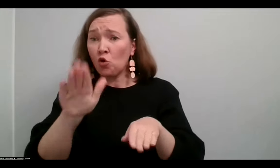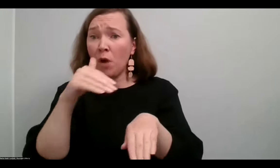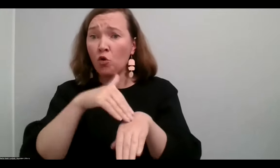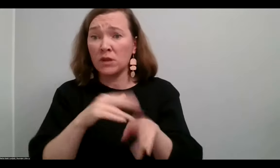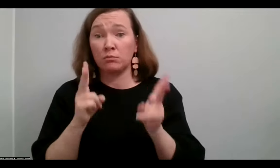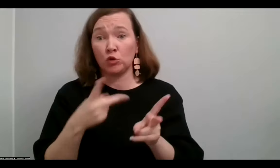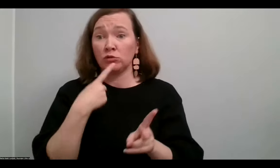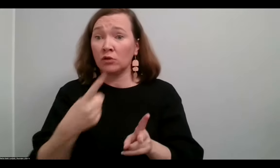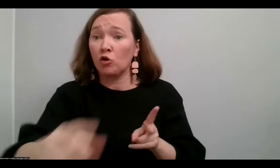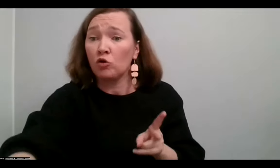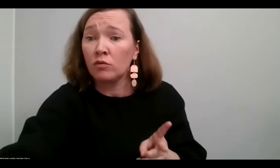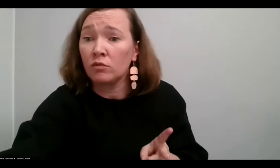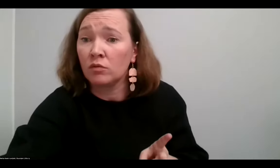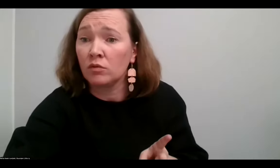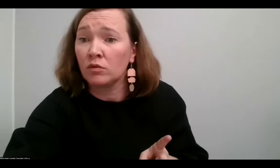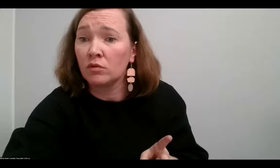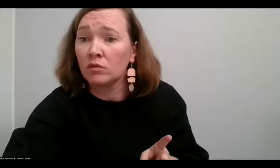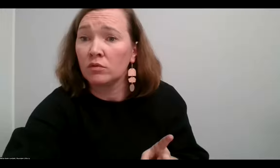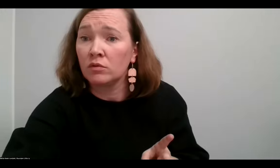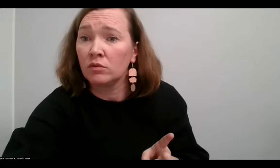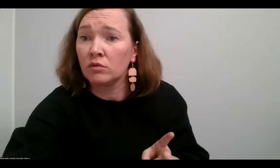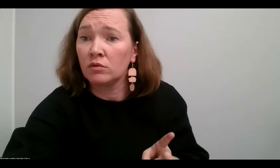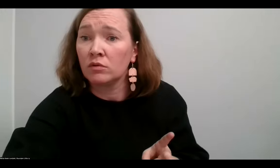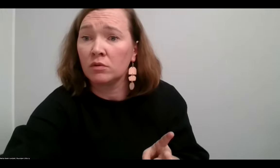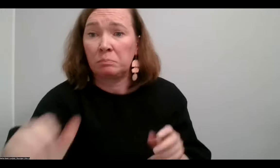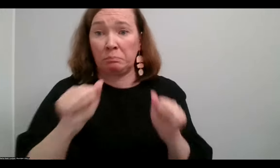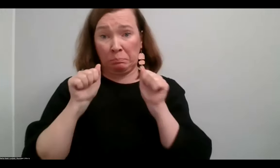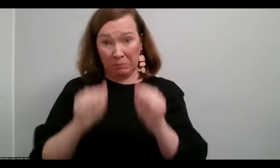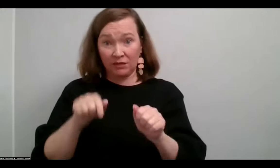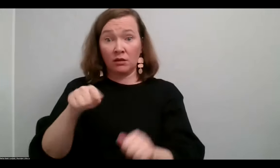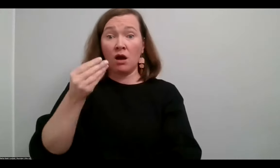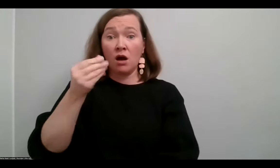syy. Ja Jyri on myös kommentoinut täällä,